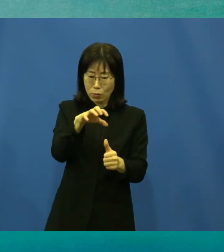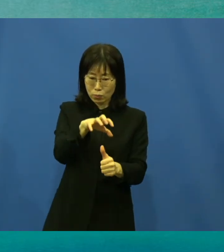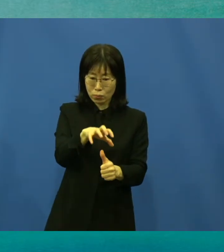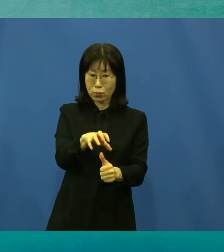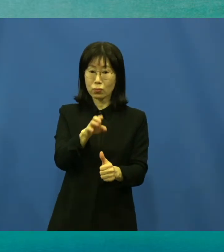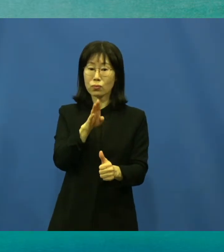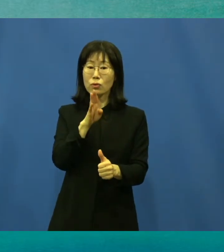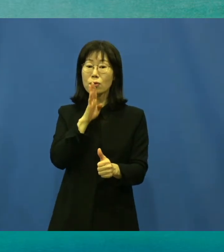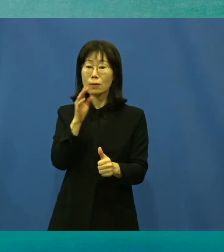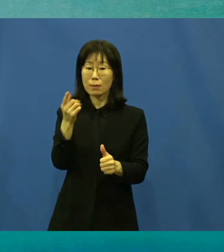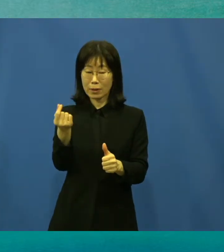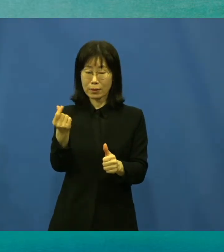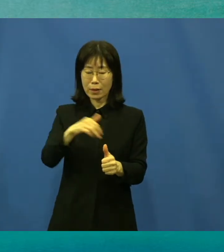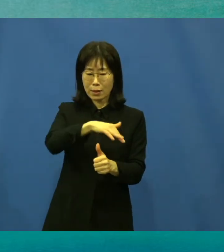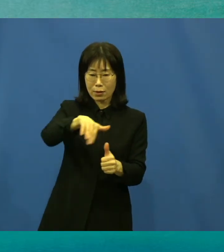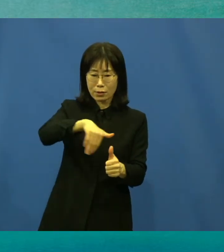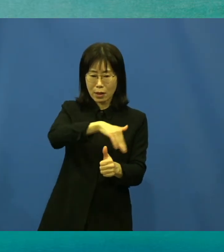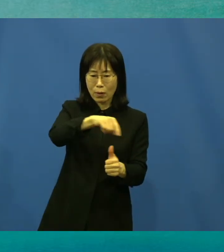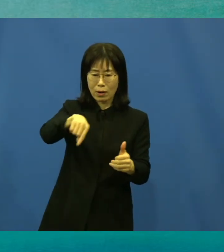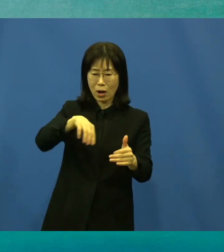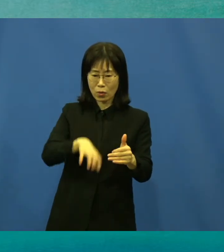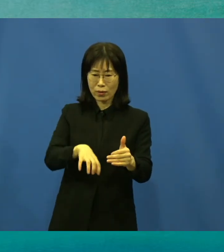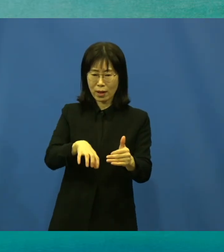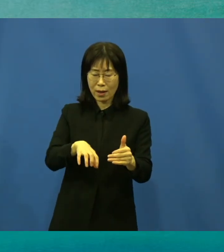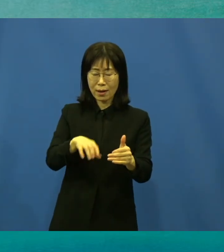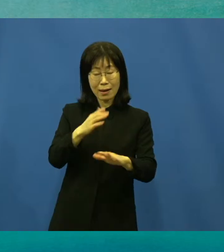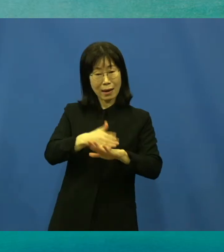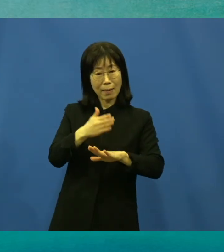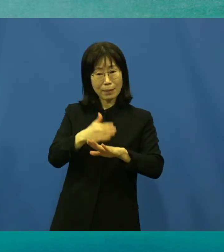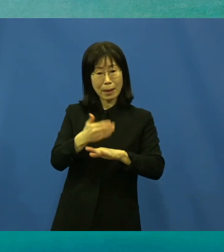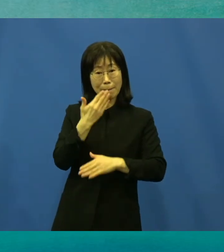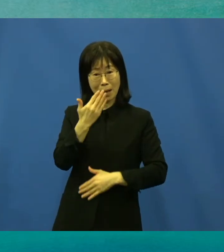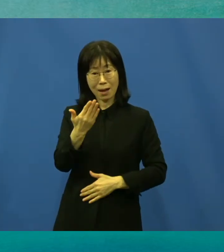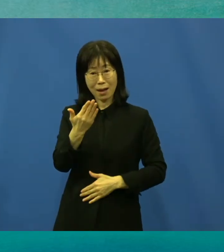여러분, 이런 상황에서 감사한다는 것은 놀랍지 않습니까?